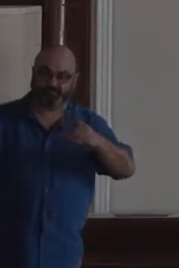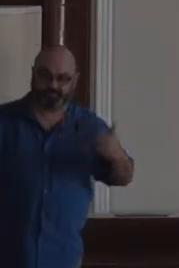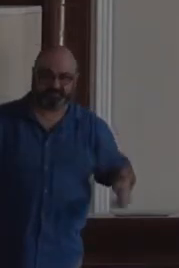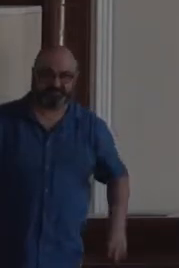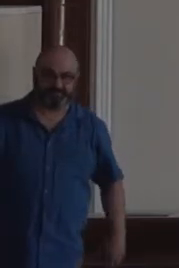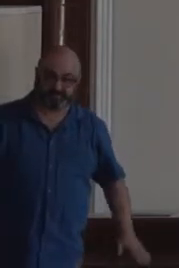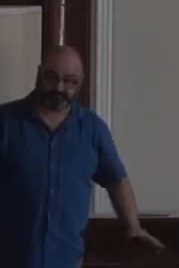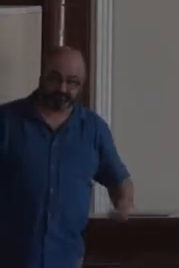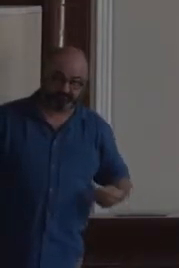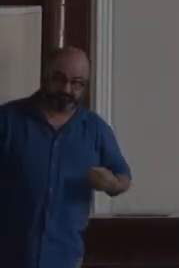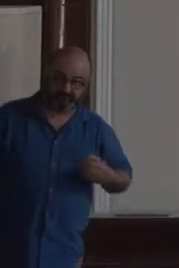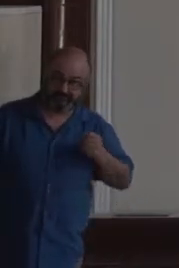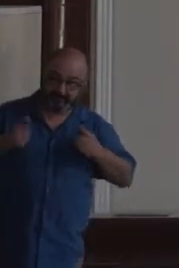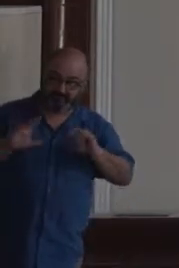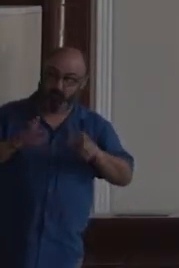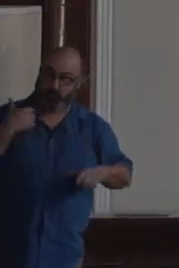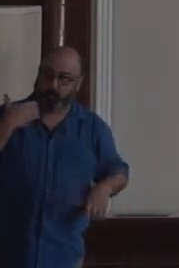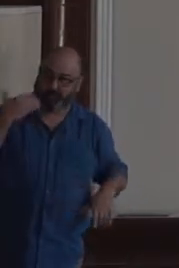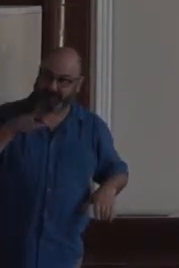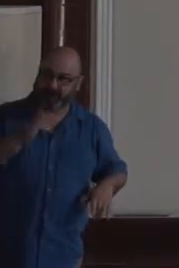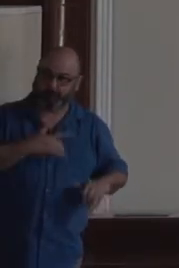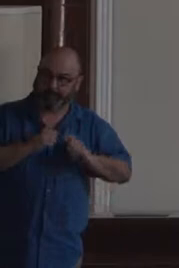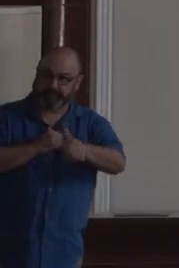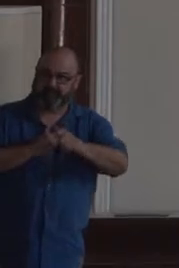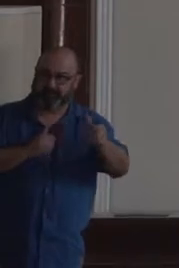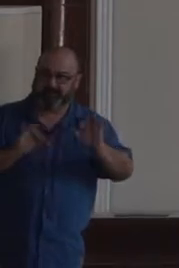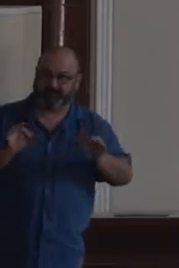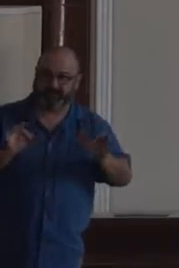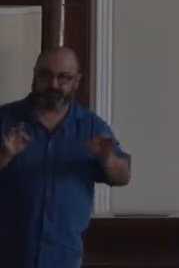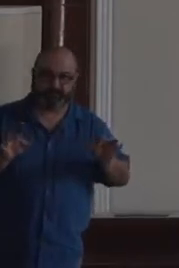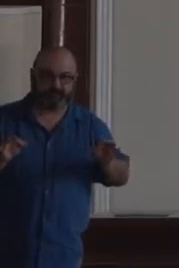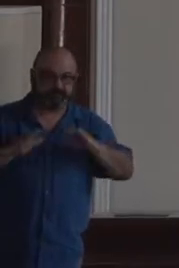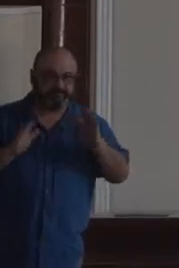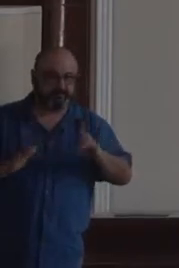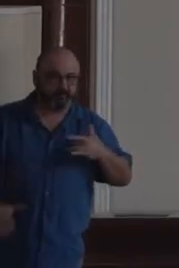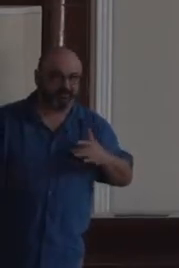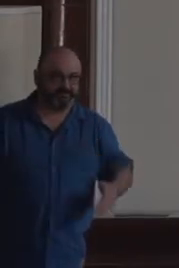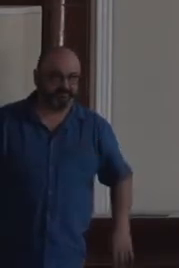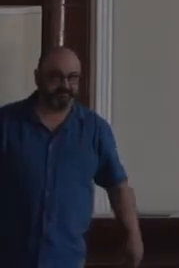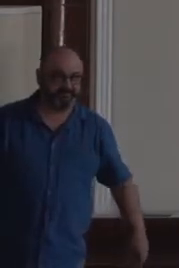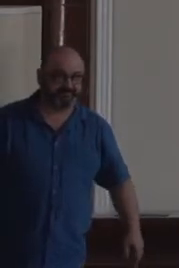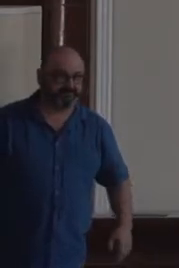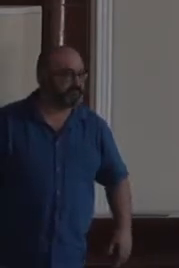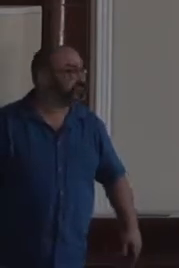Vous avez appris des choses là-dessus? Ça vous semble des choses que vous pouvez utiliser à la maison? Cool.